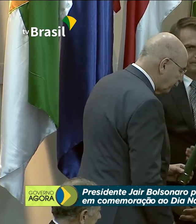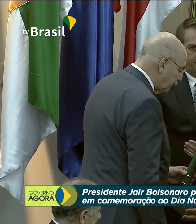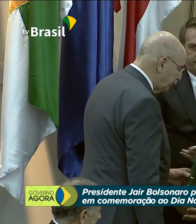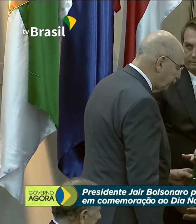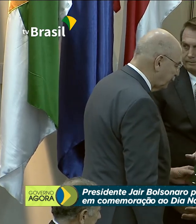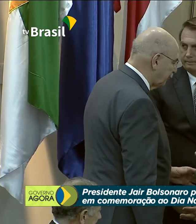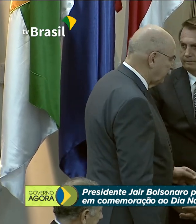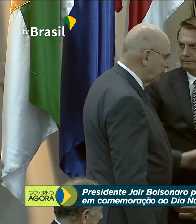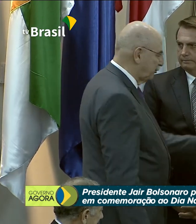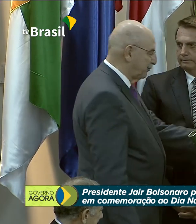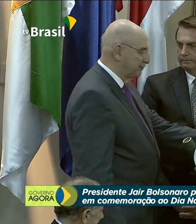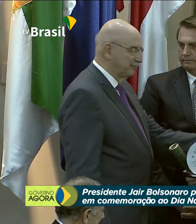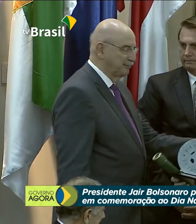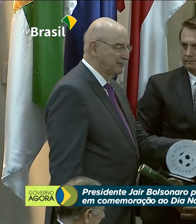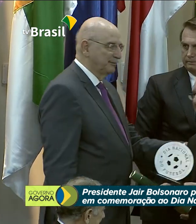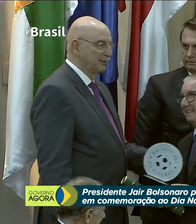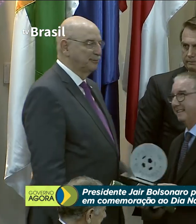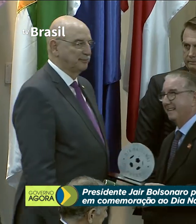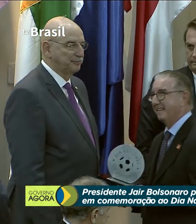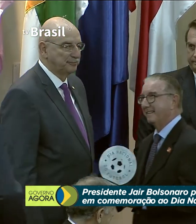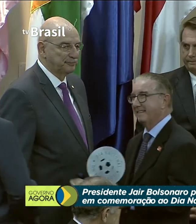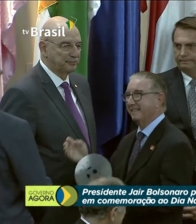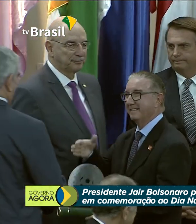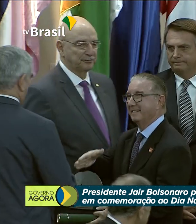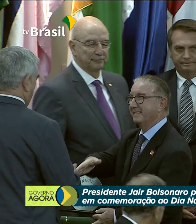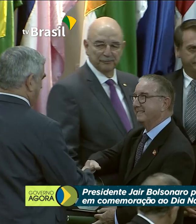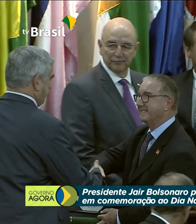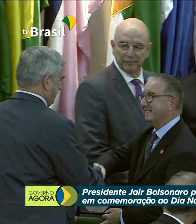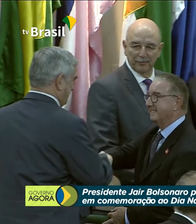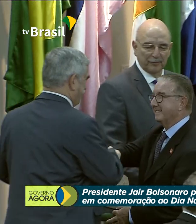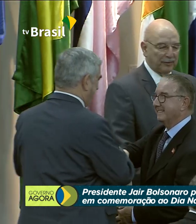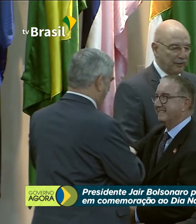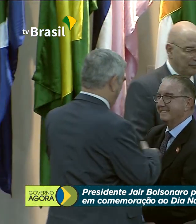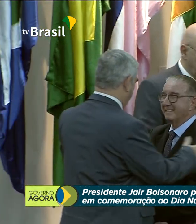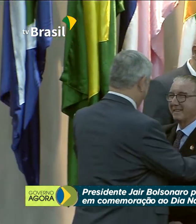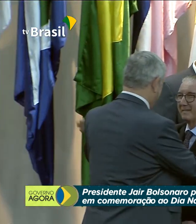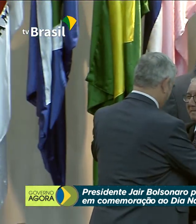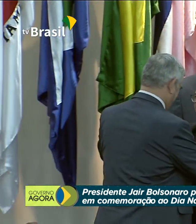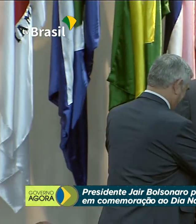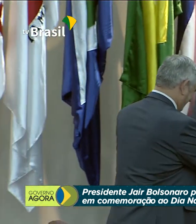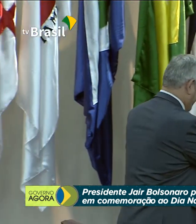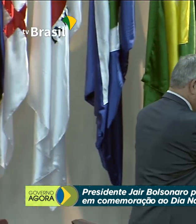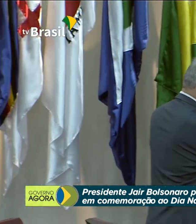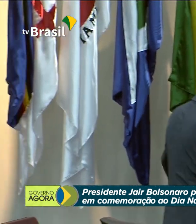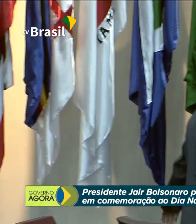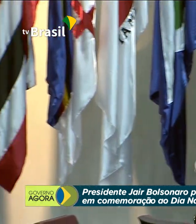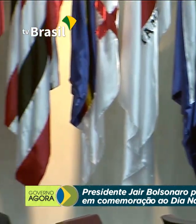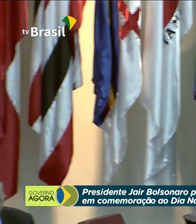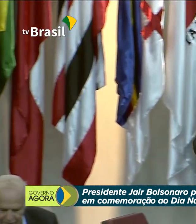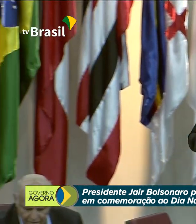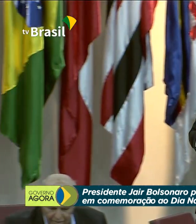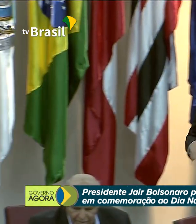Senhoras e senhores, agora com a palavra o presidente da República, Jair Bolsonaro.